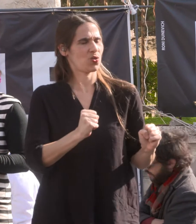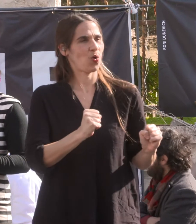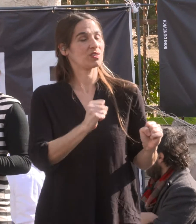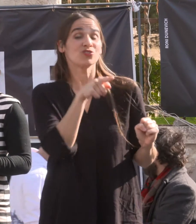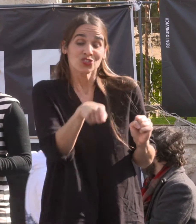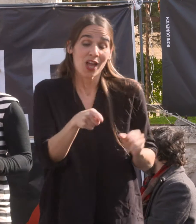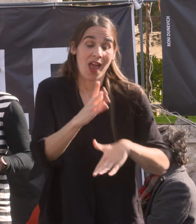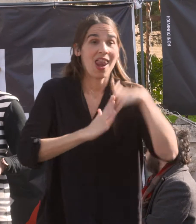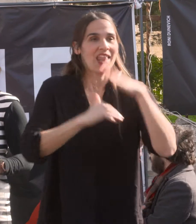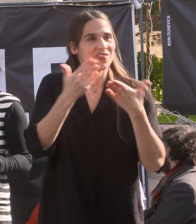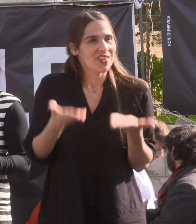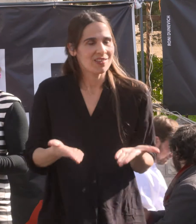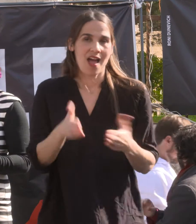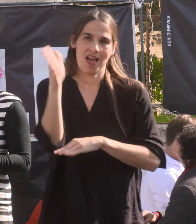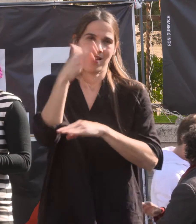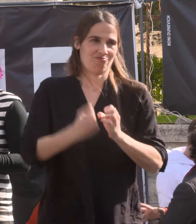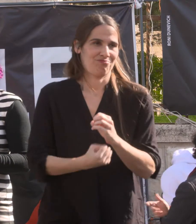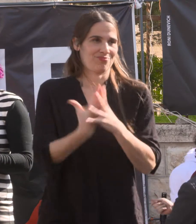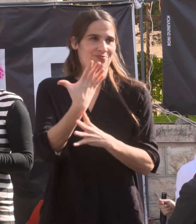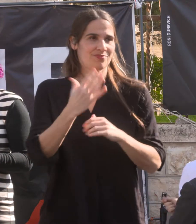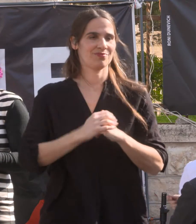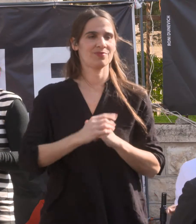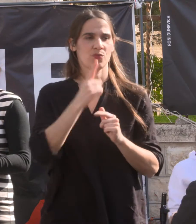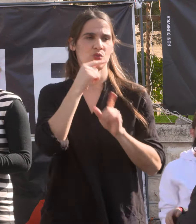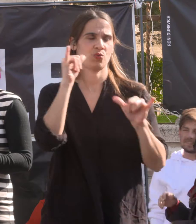עליה נבנתה ולשמה נוצרה.